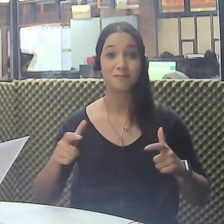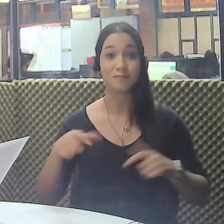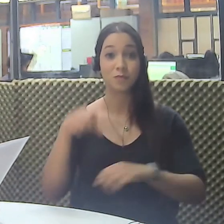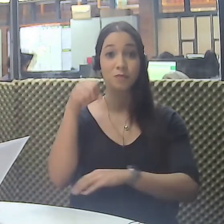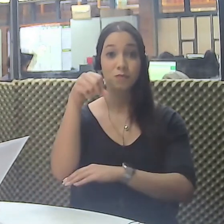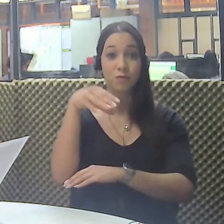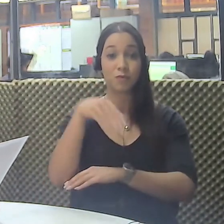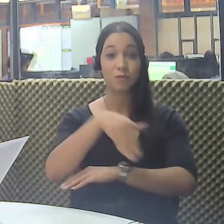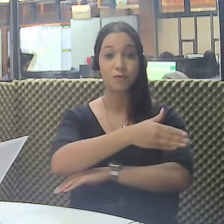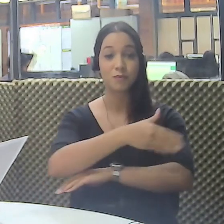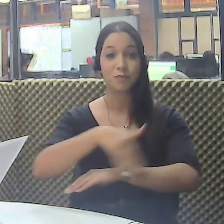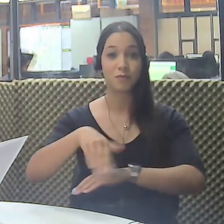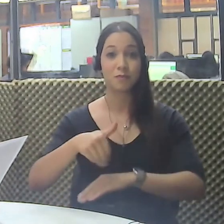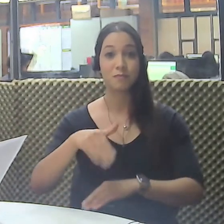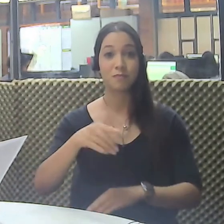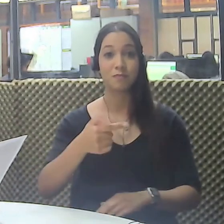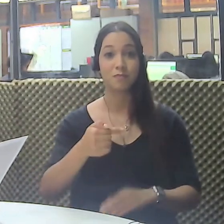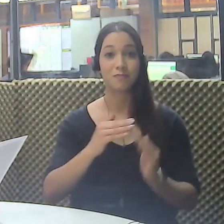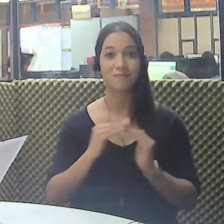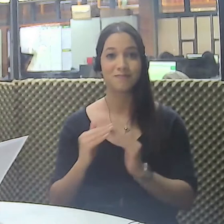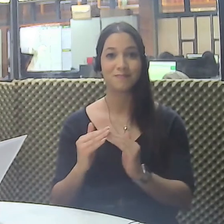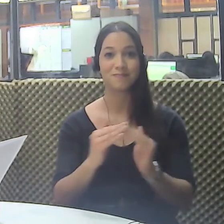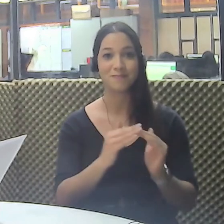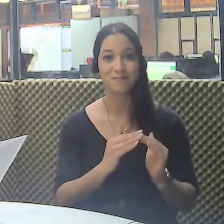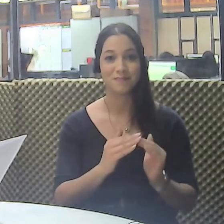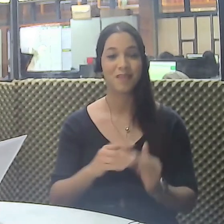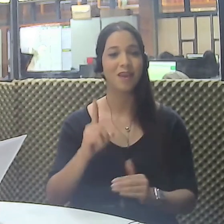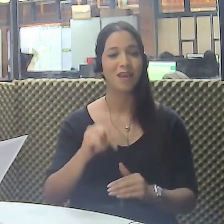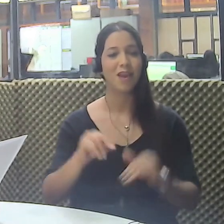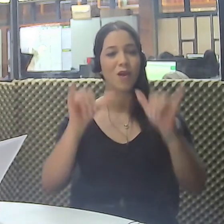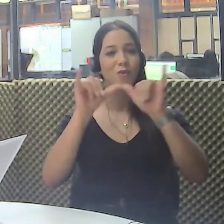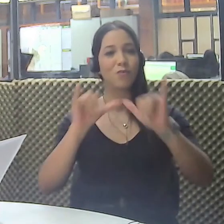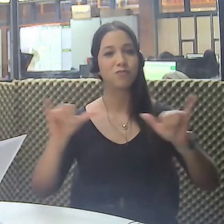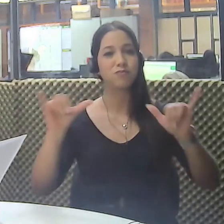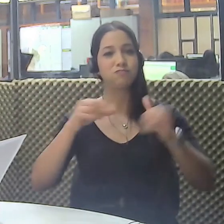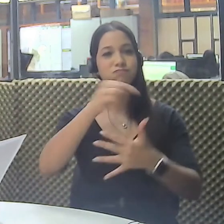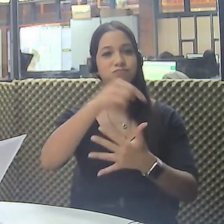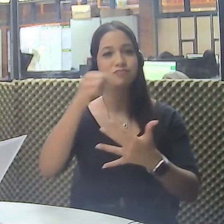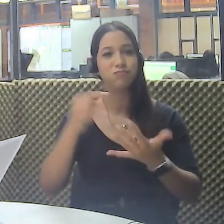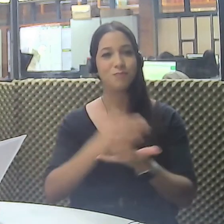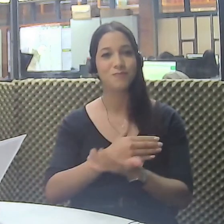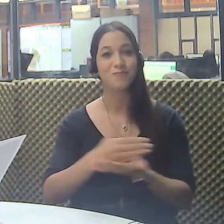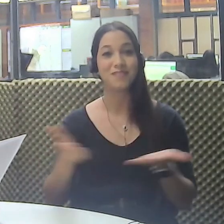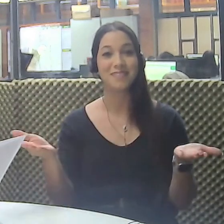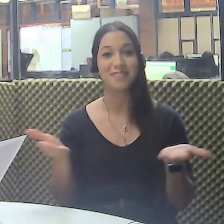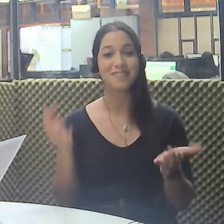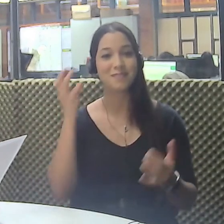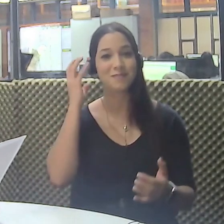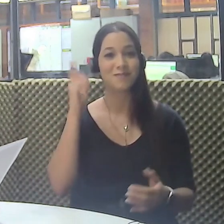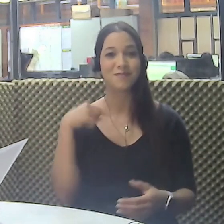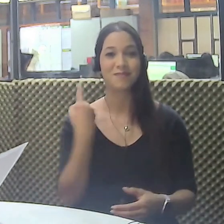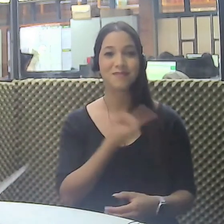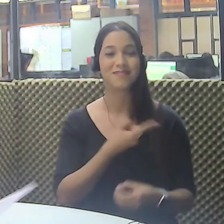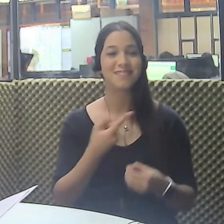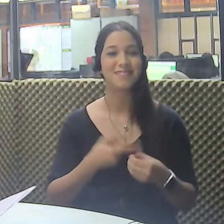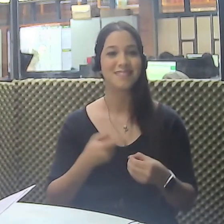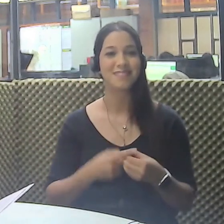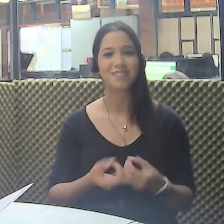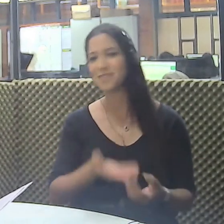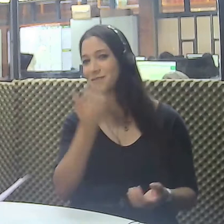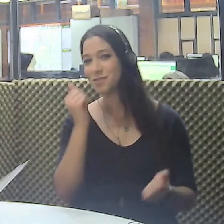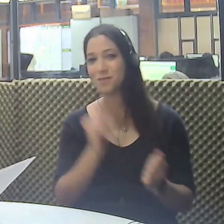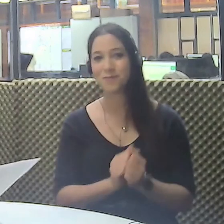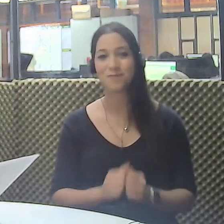iluminação pública em mais 7 bairros. Essas e outras notícias a partir de agora na Rádio Nossa Cidade.